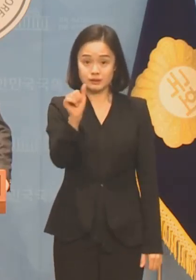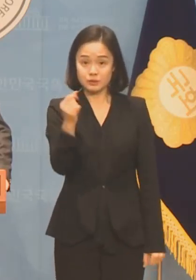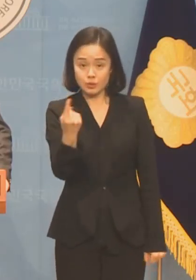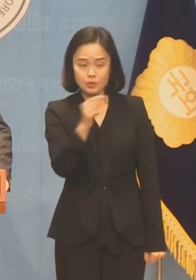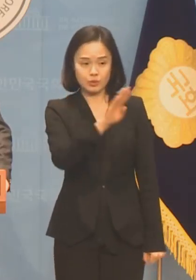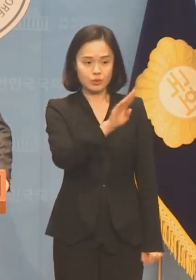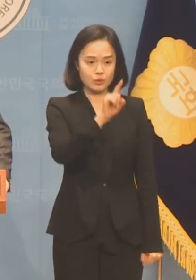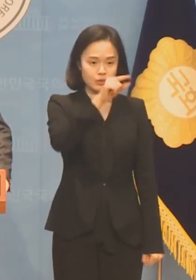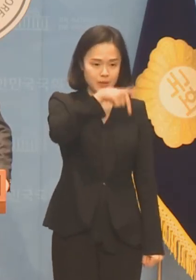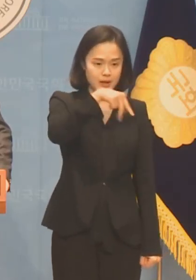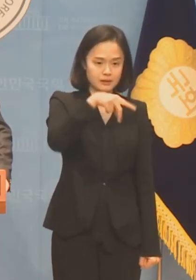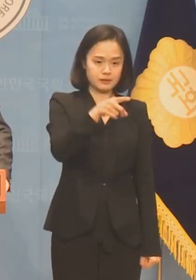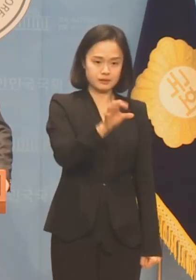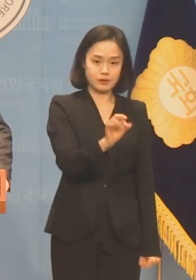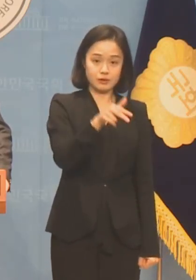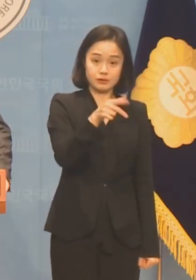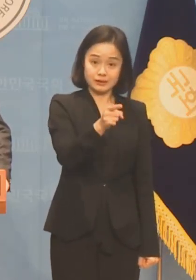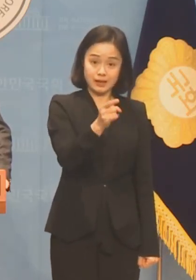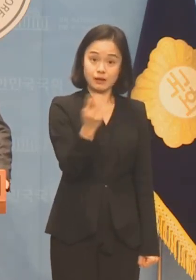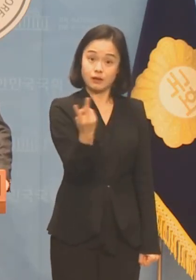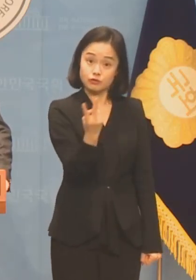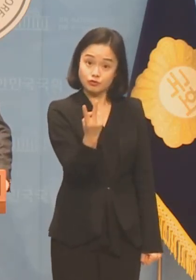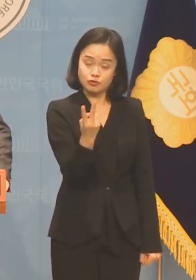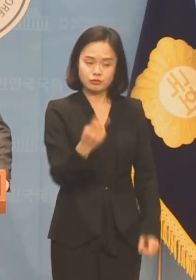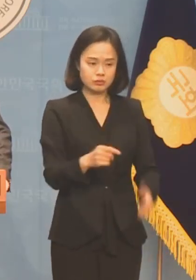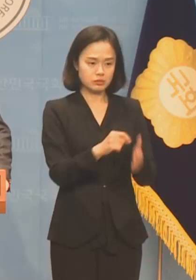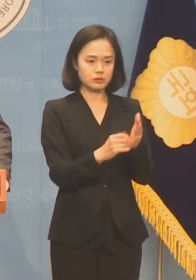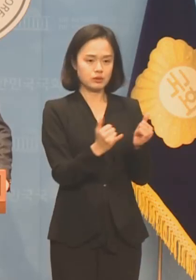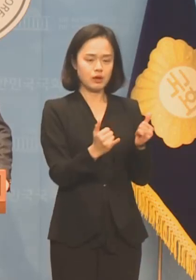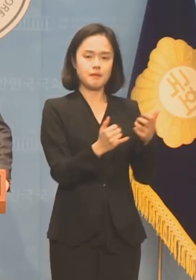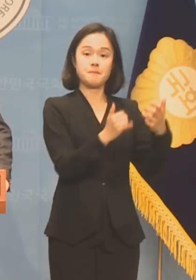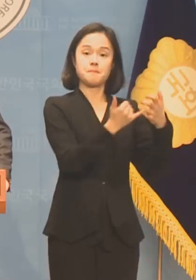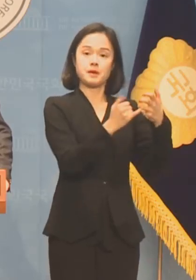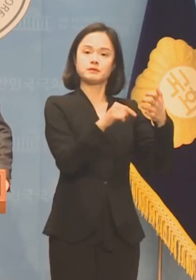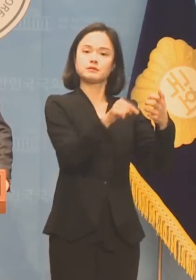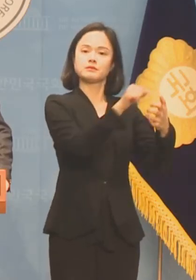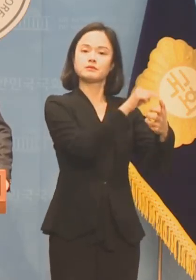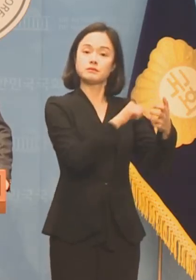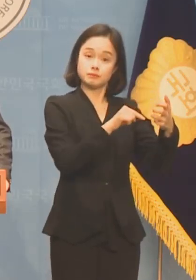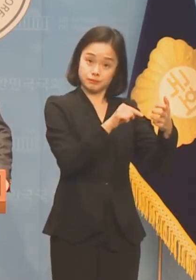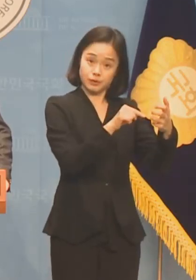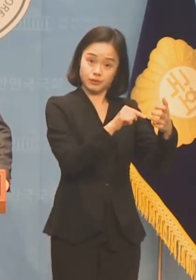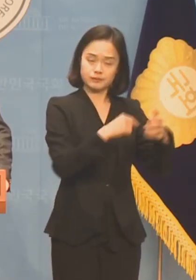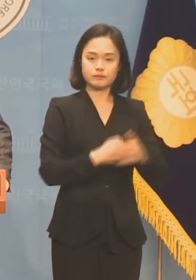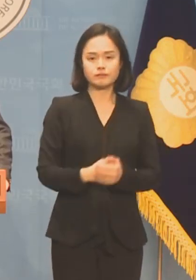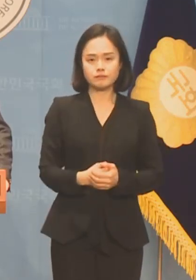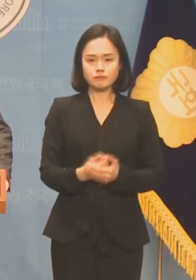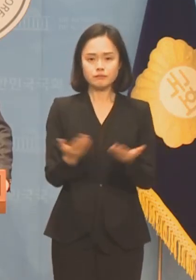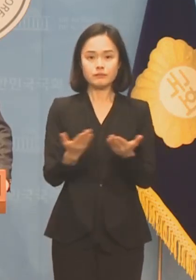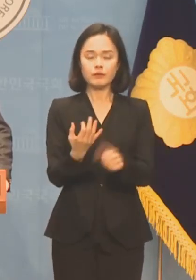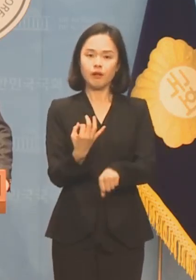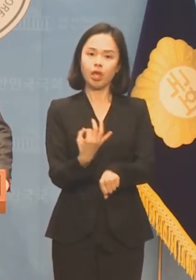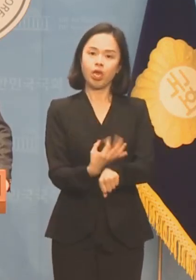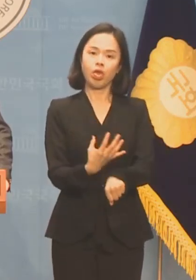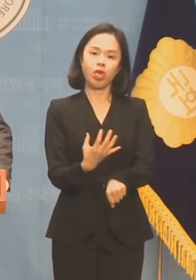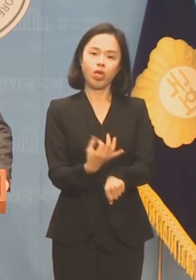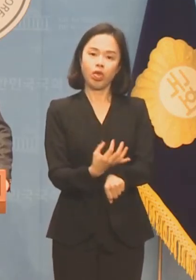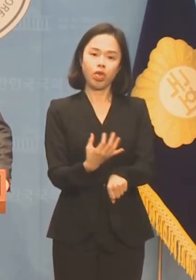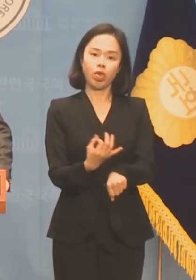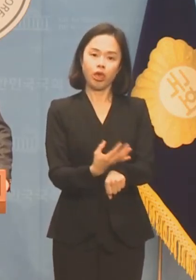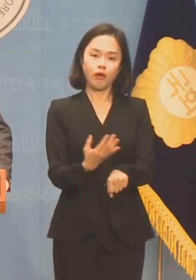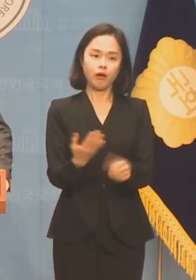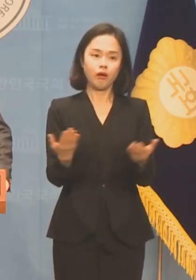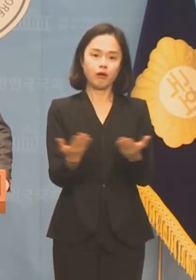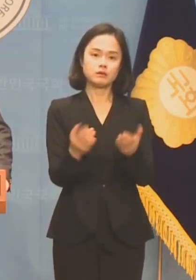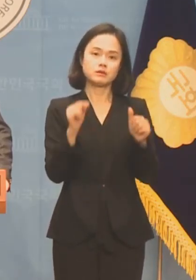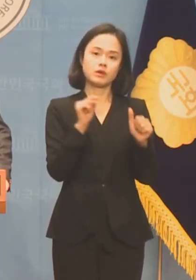명을 예를 들어 책임 붙이기나 아니면은 비정규직 분들이 하던 일들을 시킨다든지 여하튼 취재 기자의 업무와